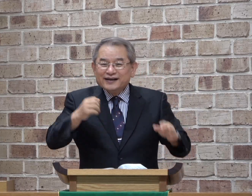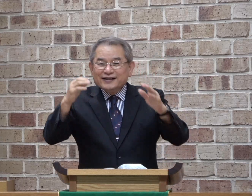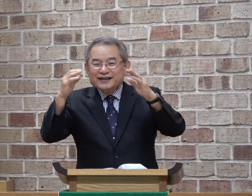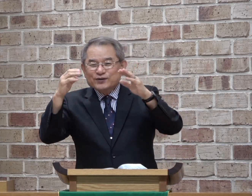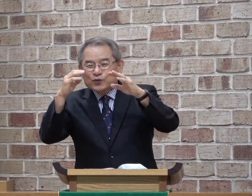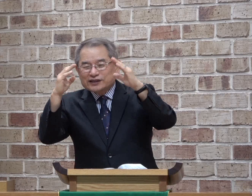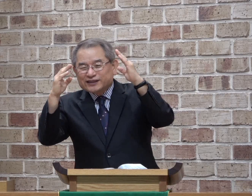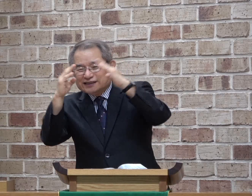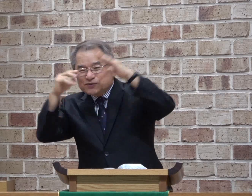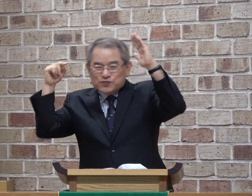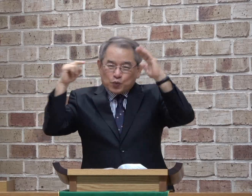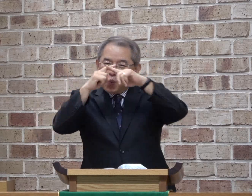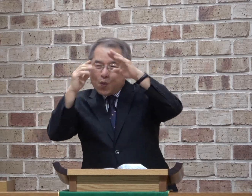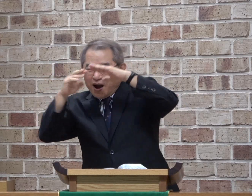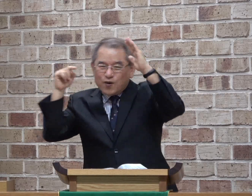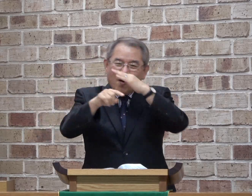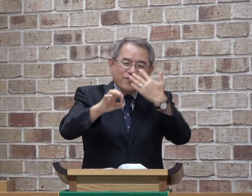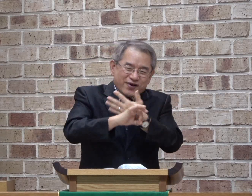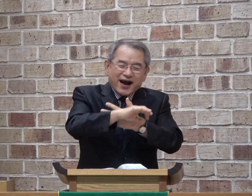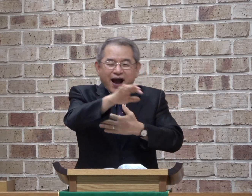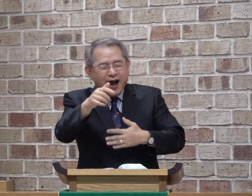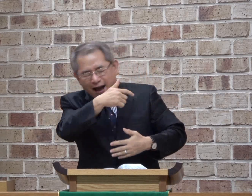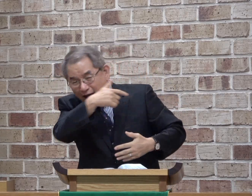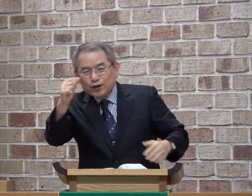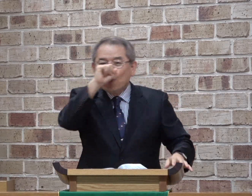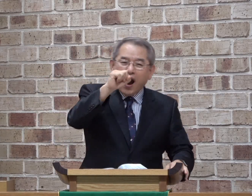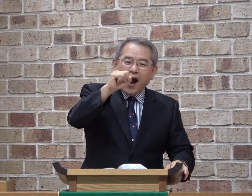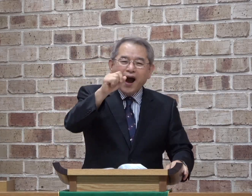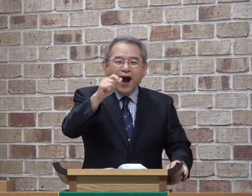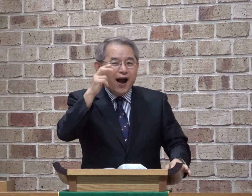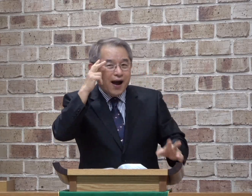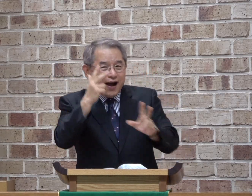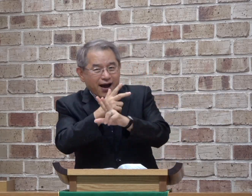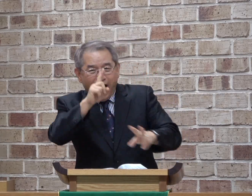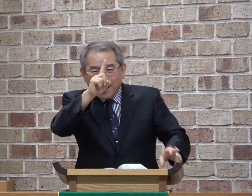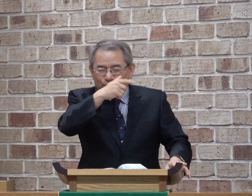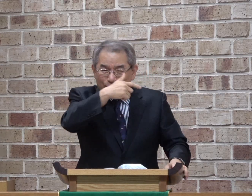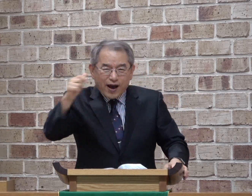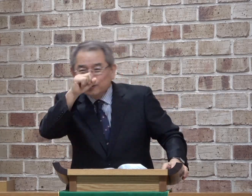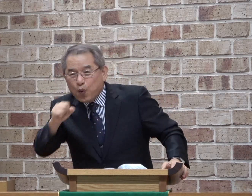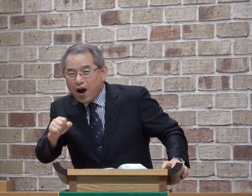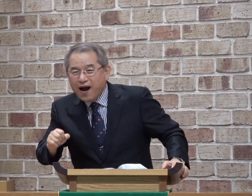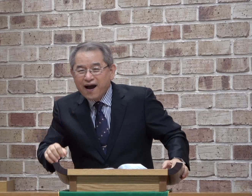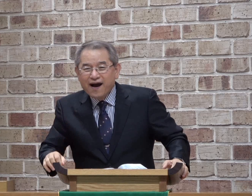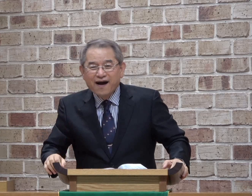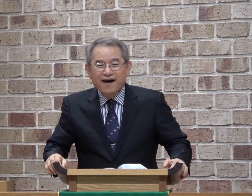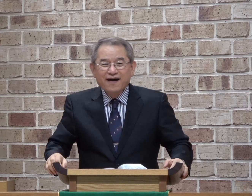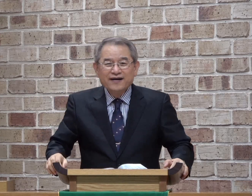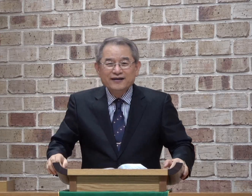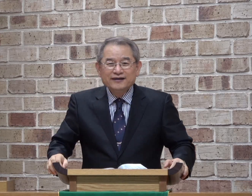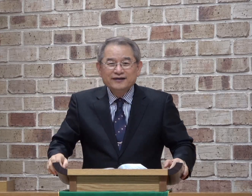풀기 위해서, 해소하기 위해서 교회에 방문하는 것입니다. 그런 교회에 오면 사람들을 만나고 반갑고 또 교제하고